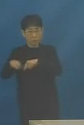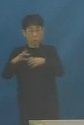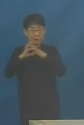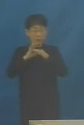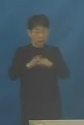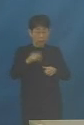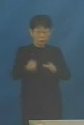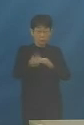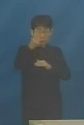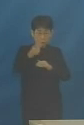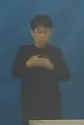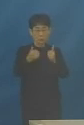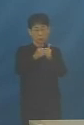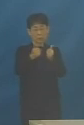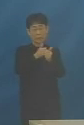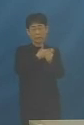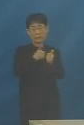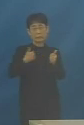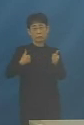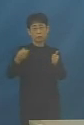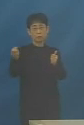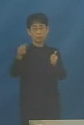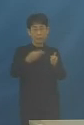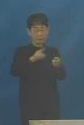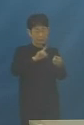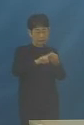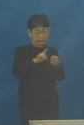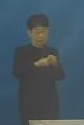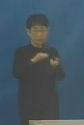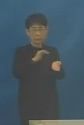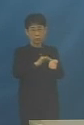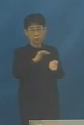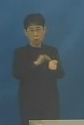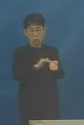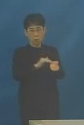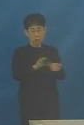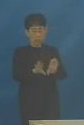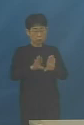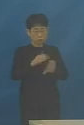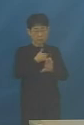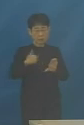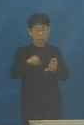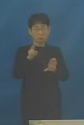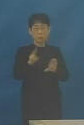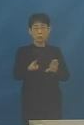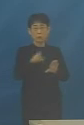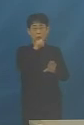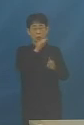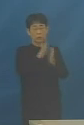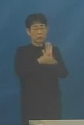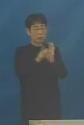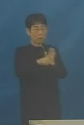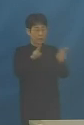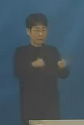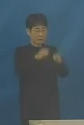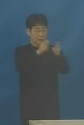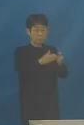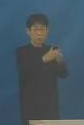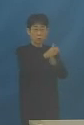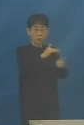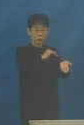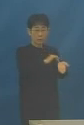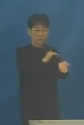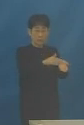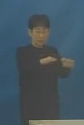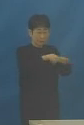適切な医療系を受けられるように本県としてはこのたび専門医療機関協力を得てスタートをさせて